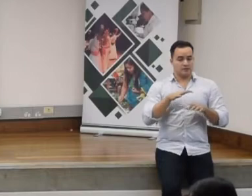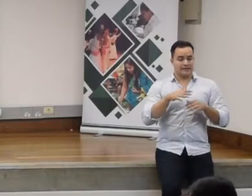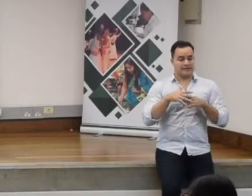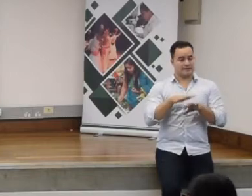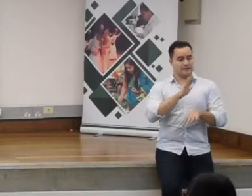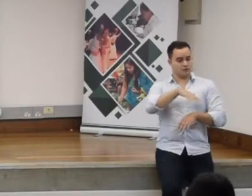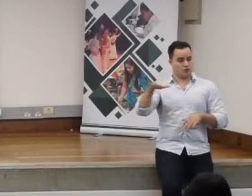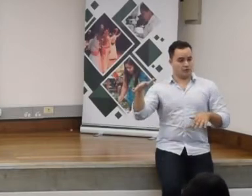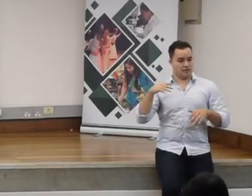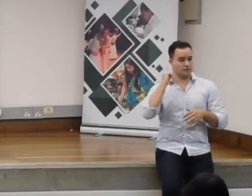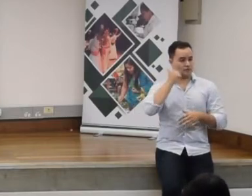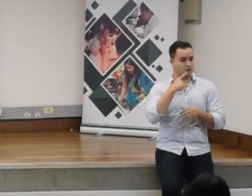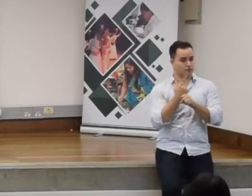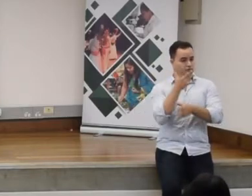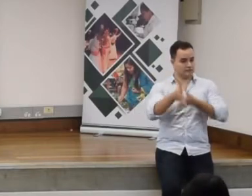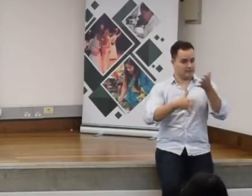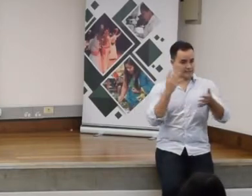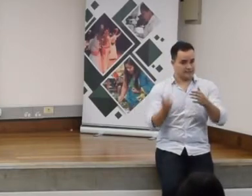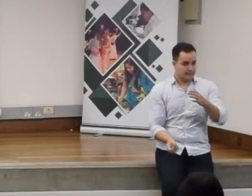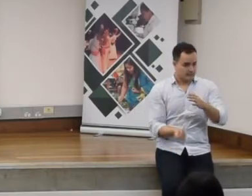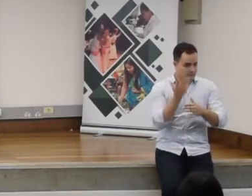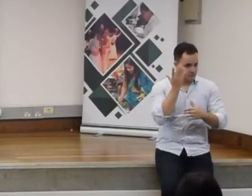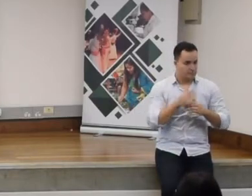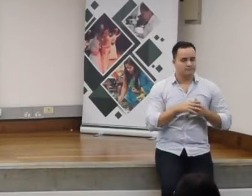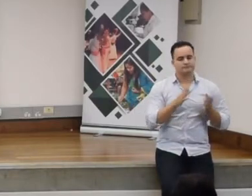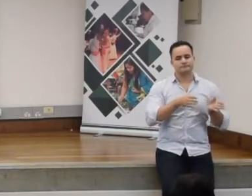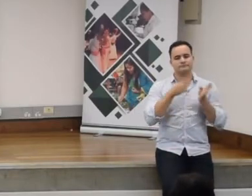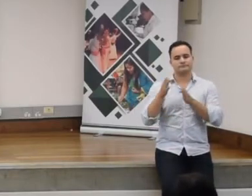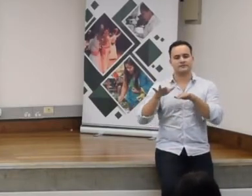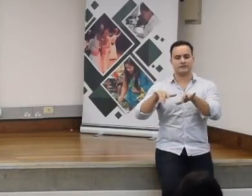sordoseñantes, la articulación con la Secretaría de